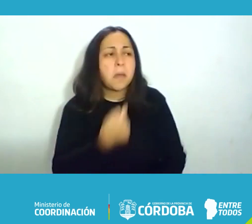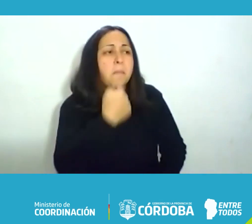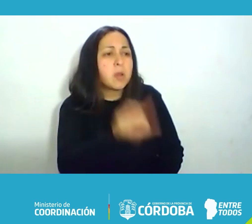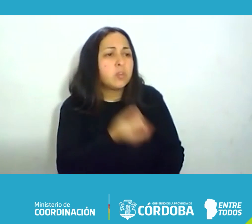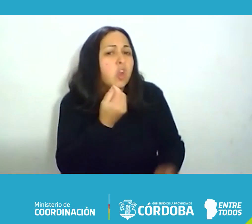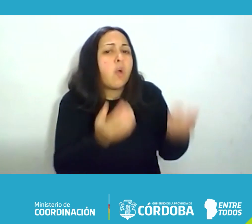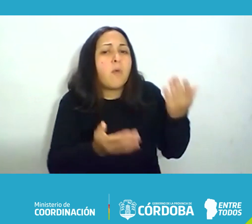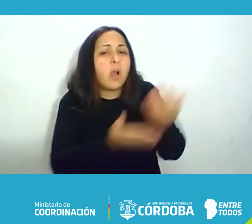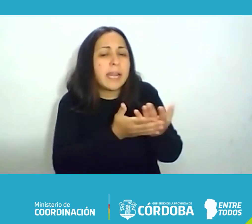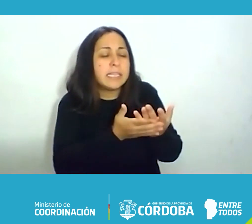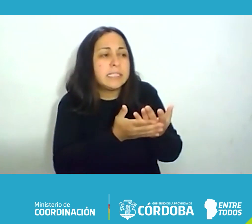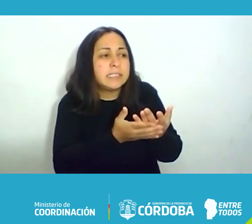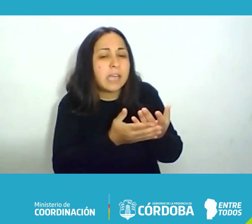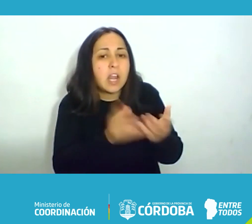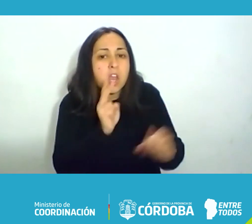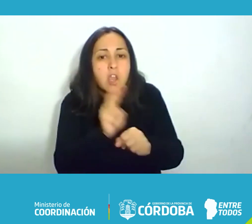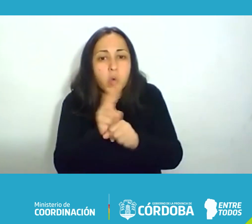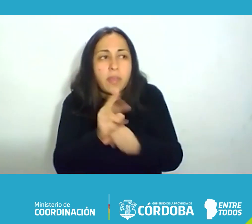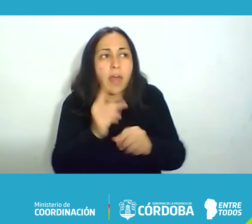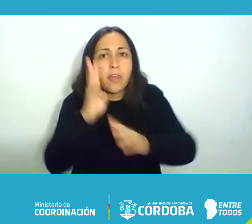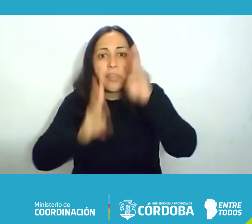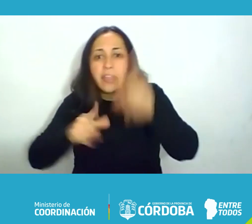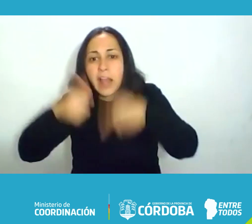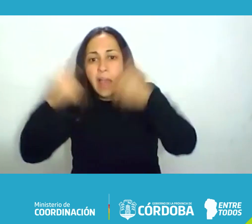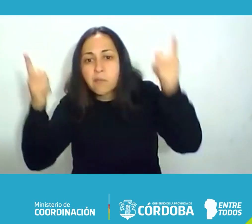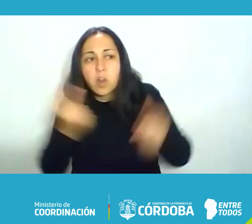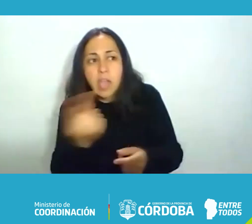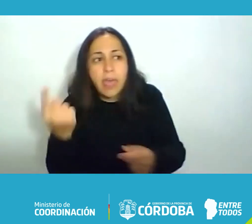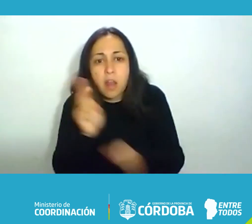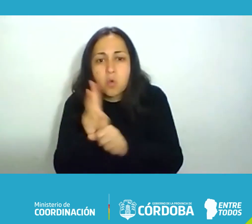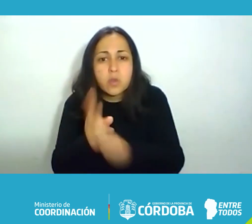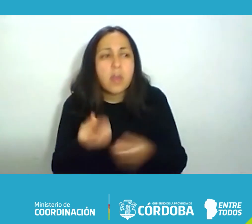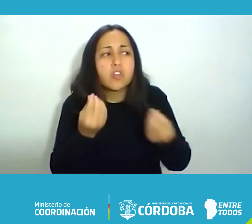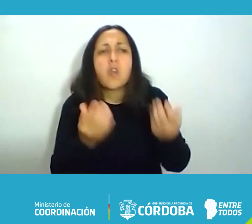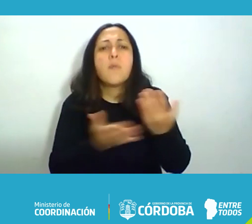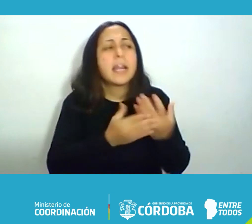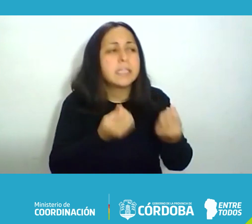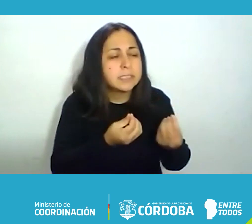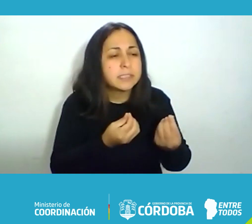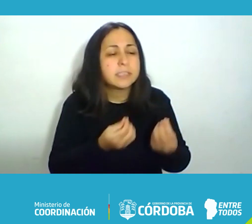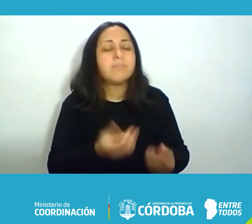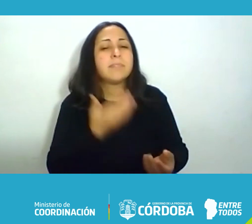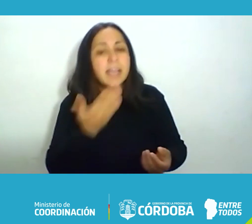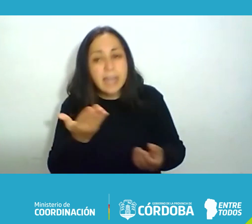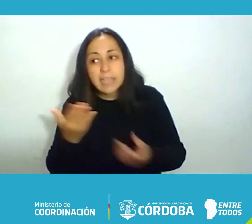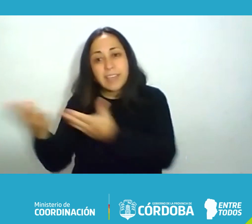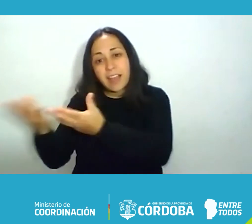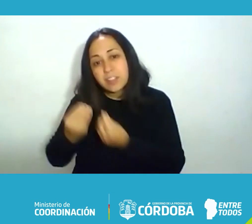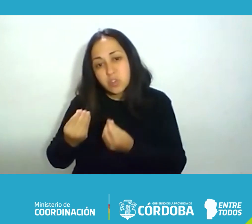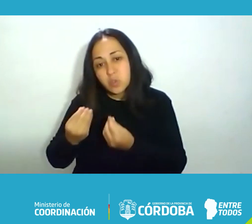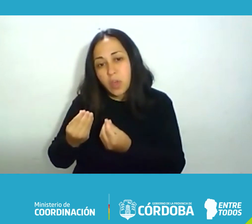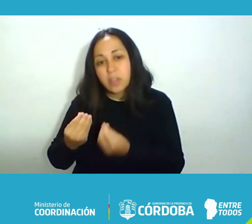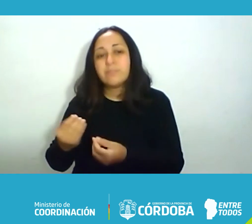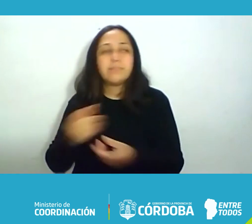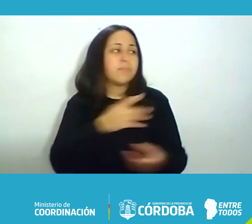pregunta cómo quieren garantizar el riego y cuidado de cada árbol. Agradece a los vecinos por la gran labor de difusión y apoyo logístico y tecnológico que el